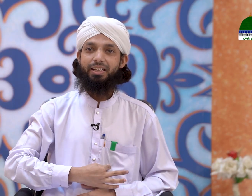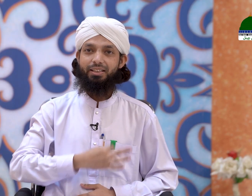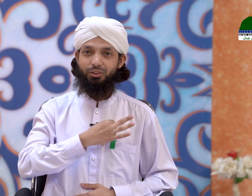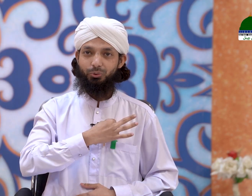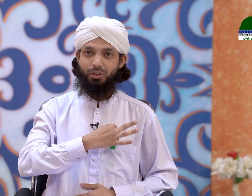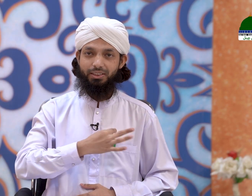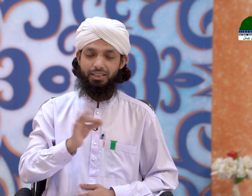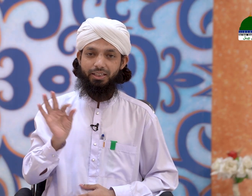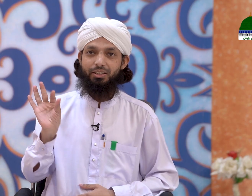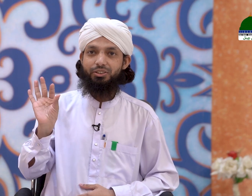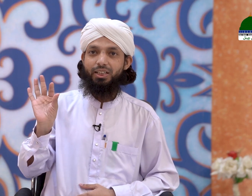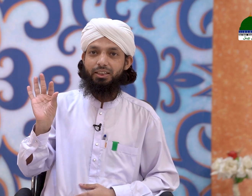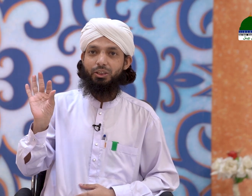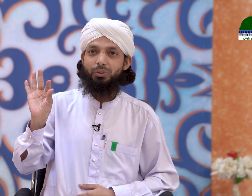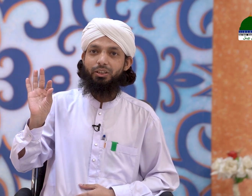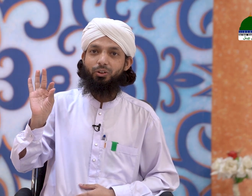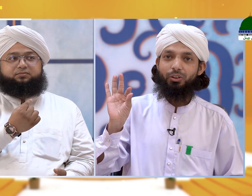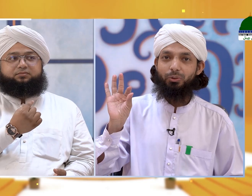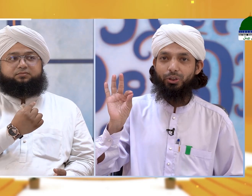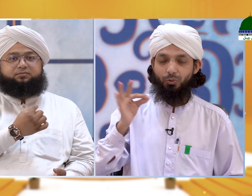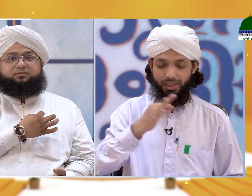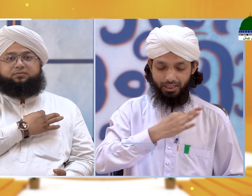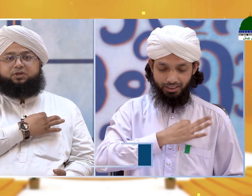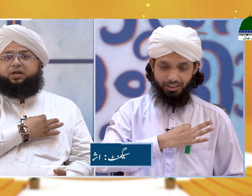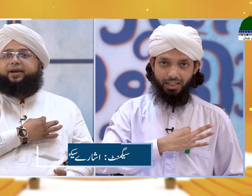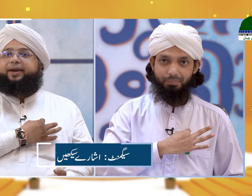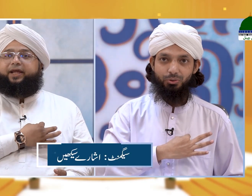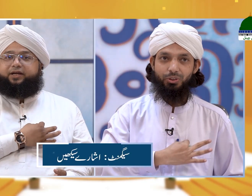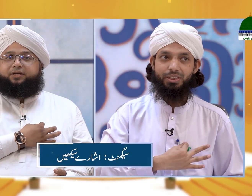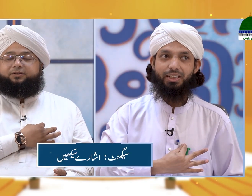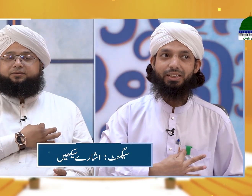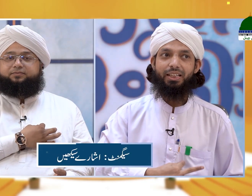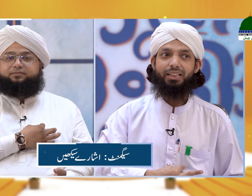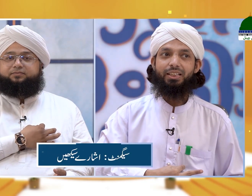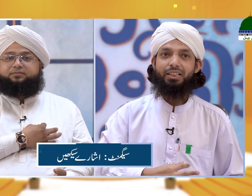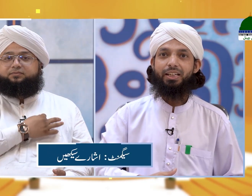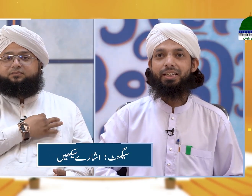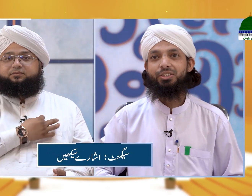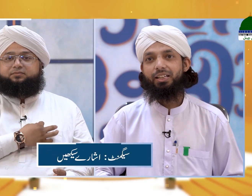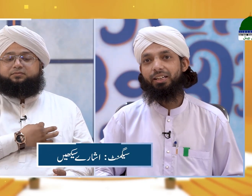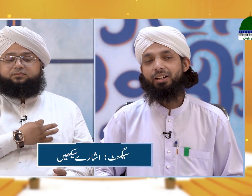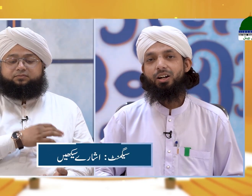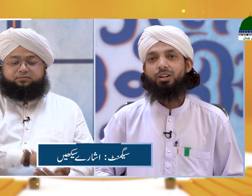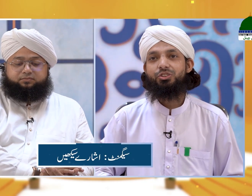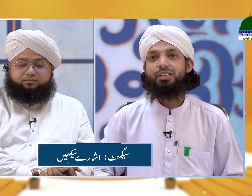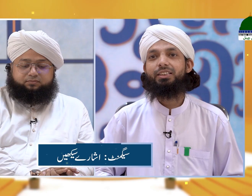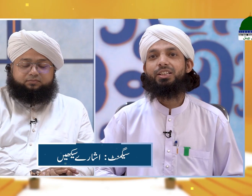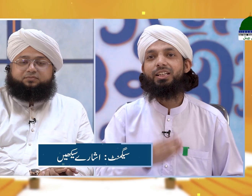نیک، تھوڑا سا یعنی کہ شہادت کی انگلی اور انگوٹھے کو ملا کر ہم اس کو نیچے لے کے جائیں گے، یہ نیک کا اشارہ ہے۔ اور جنت کا اشارہ